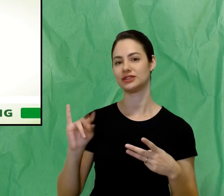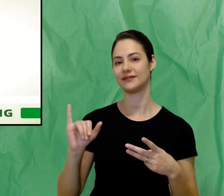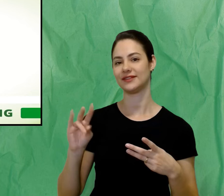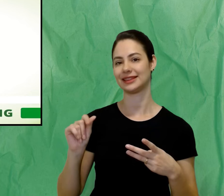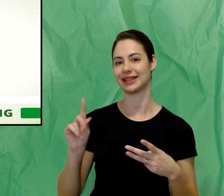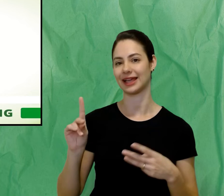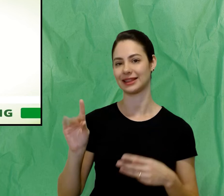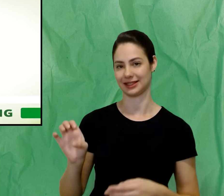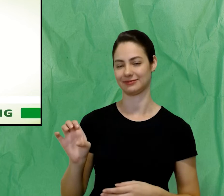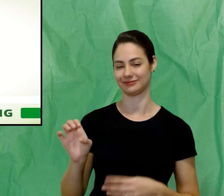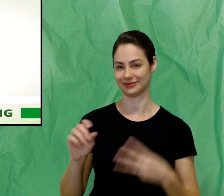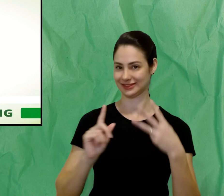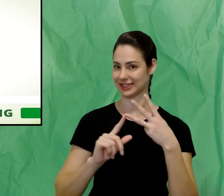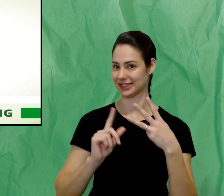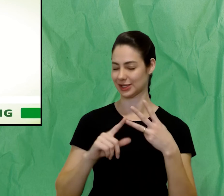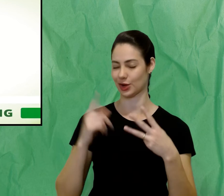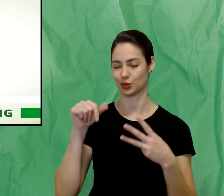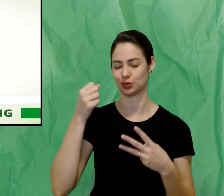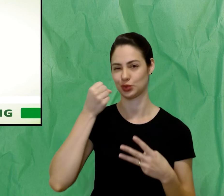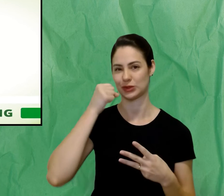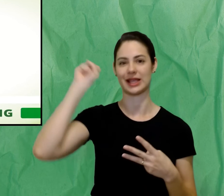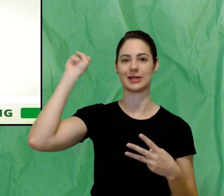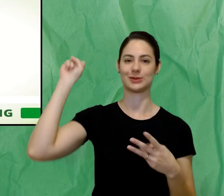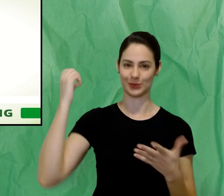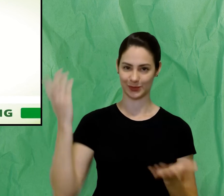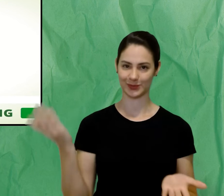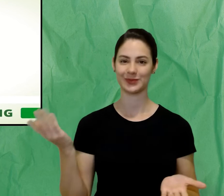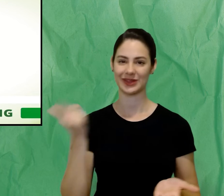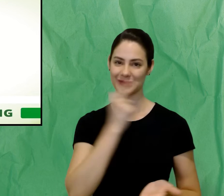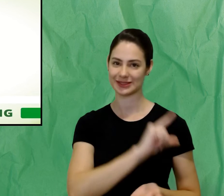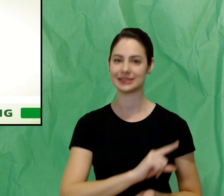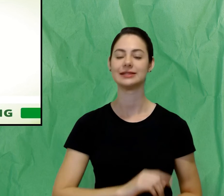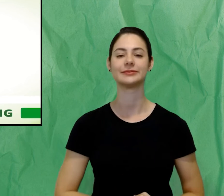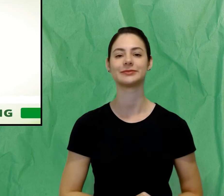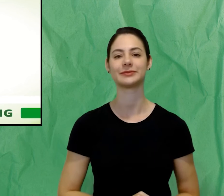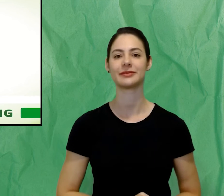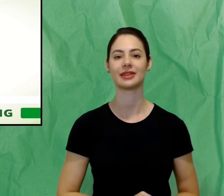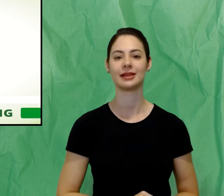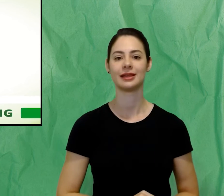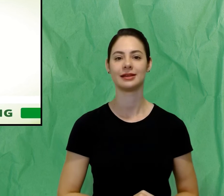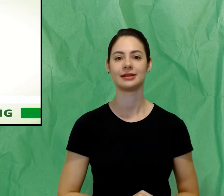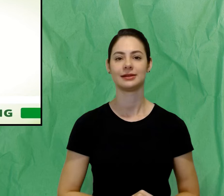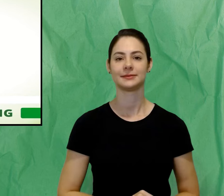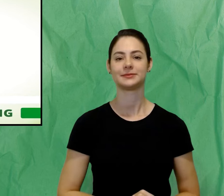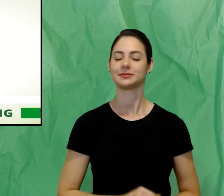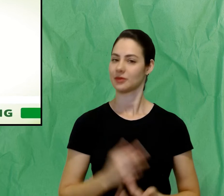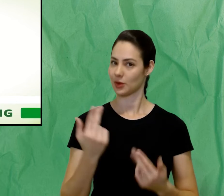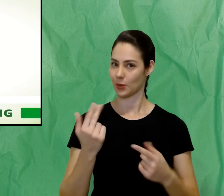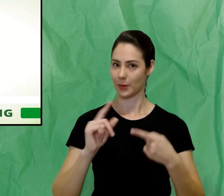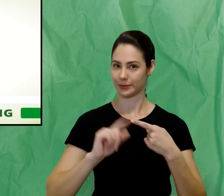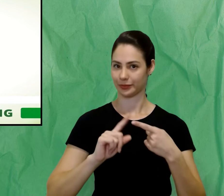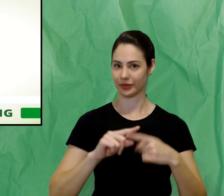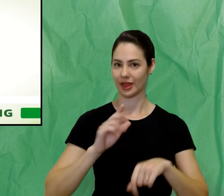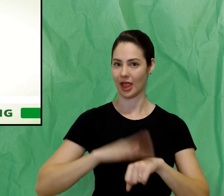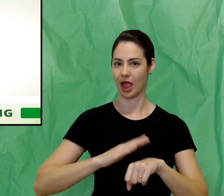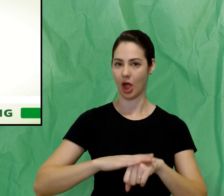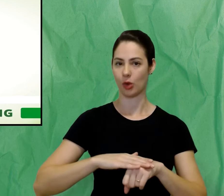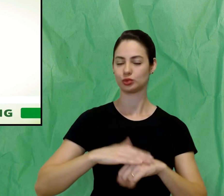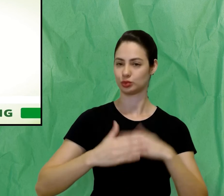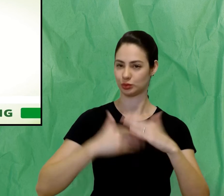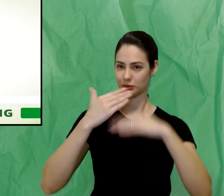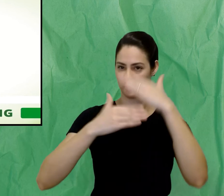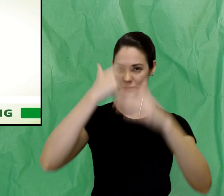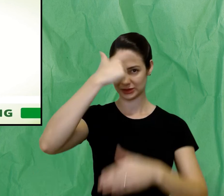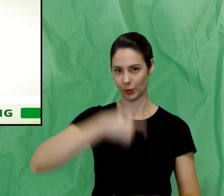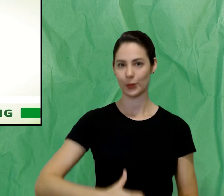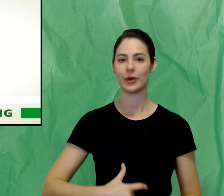O terceiro item da nossa tríade do sucesso. E assim como na autopromoção,